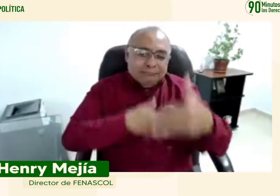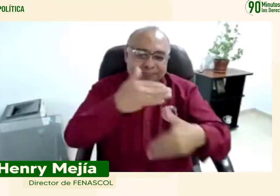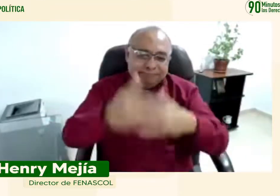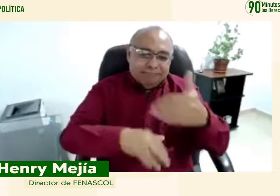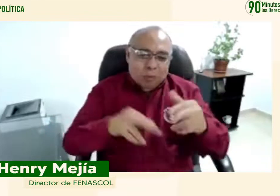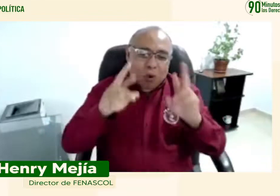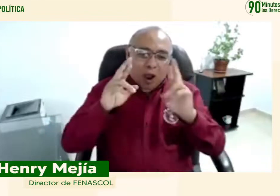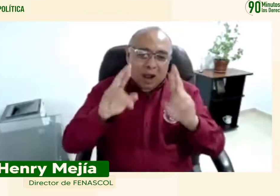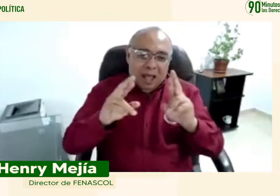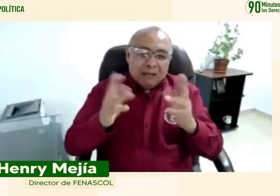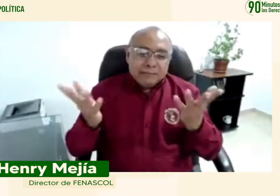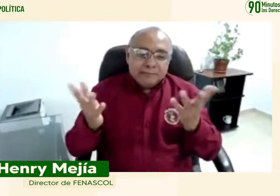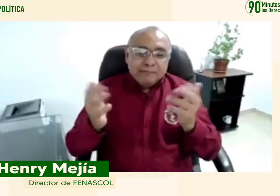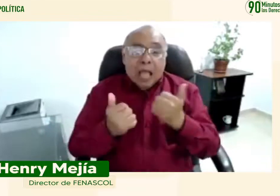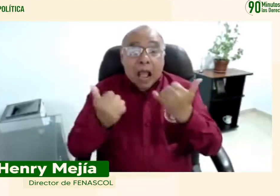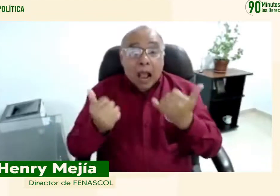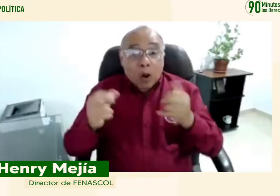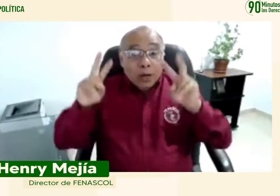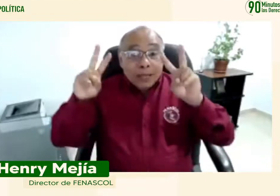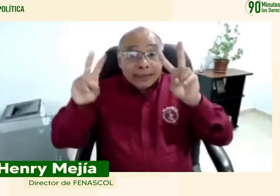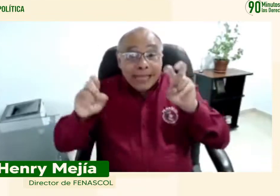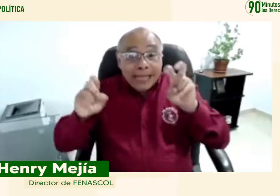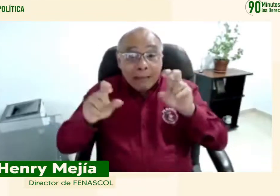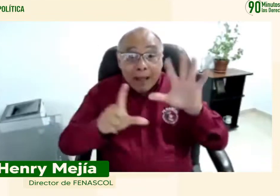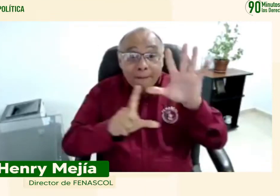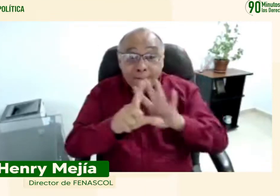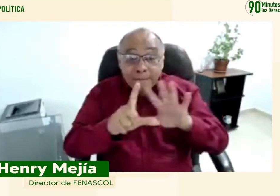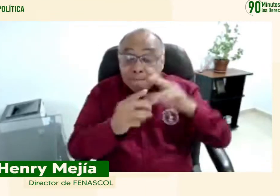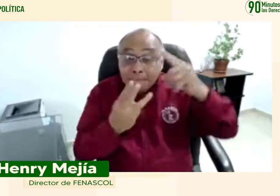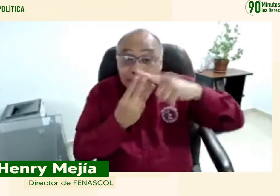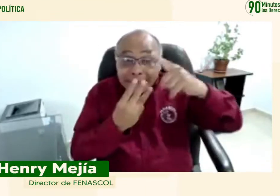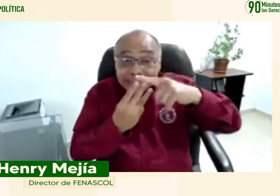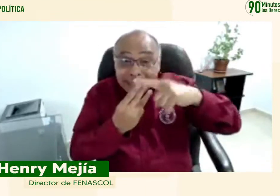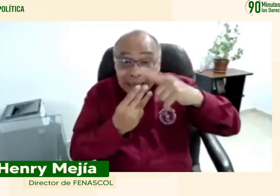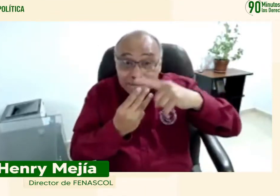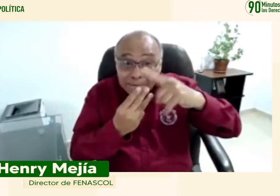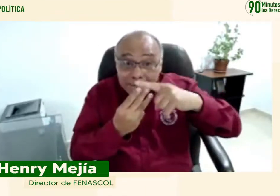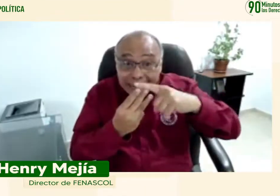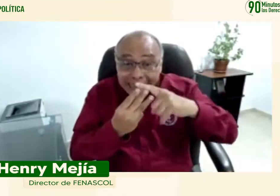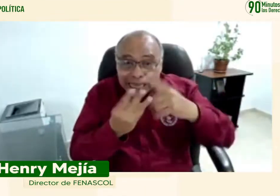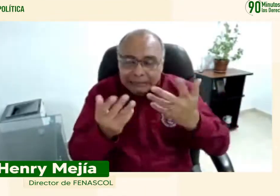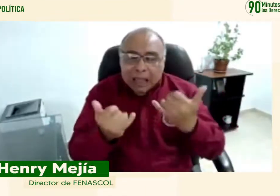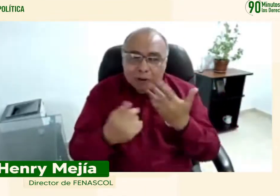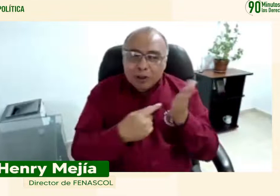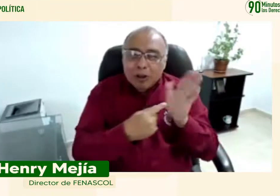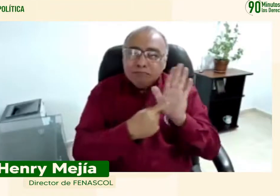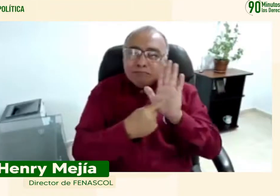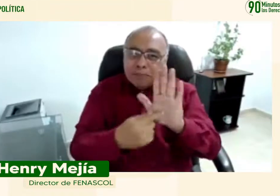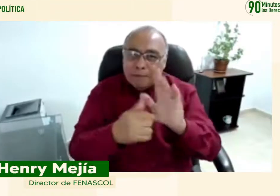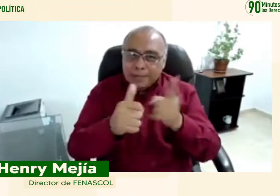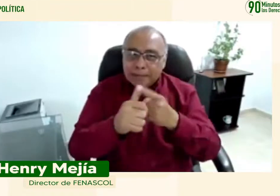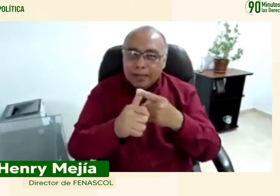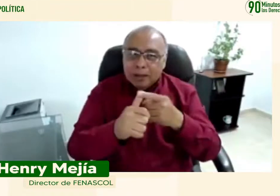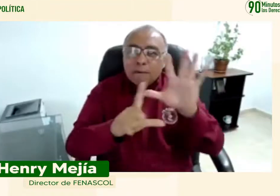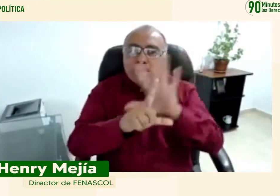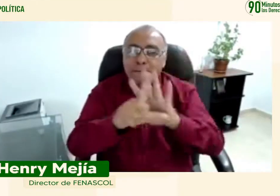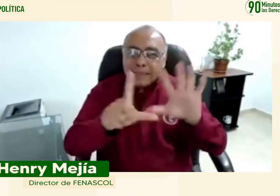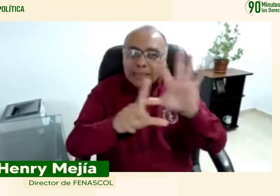es esa participación también desde el enfoque legislativo y demás pero nosotros desde fenats coli hemos creado un